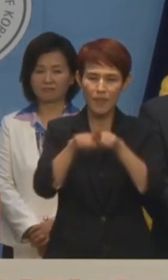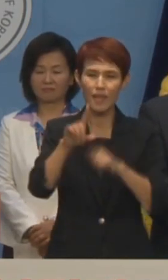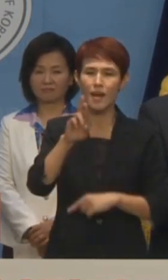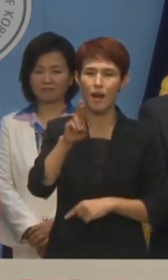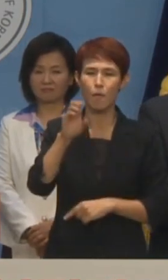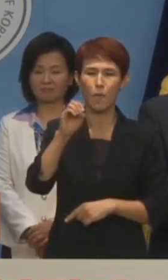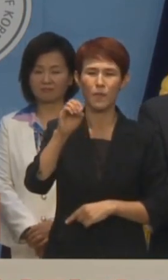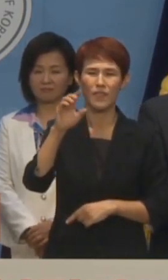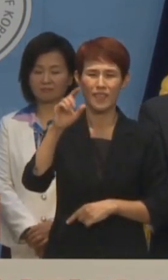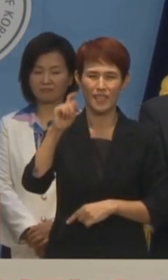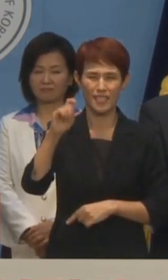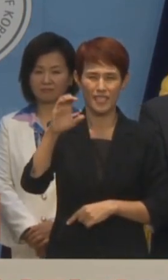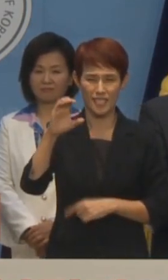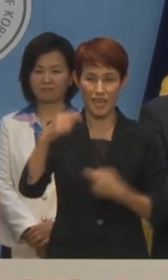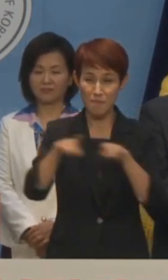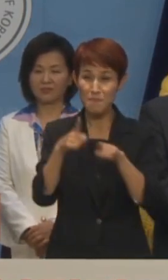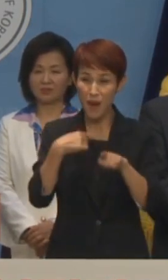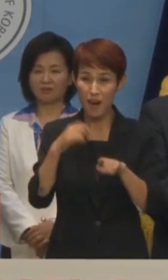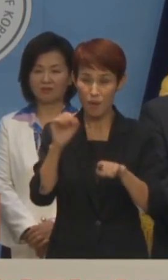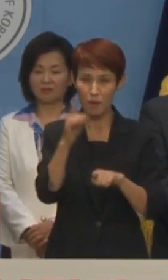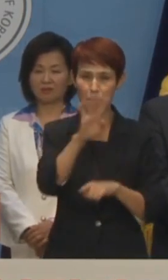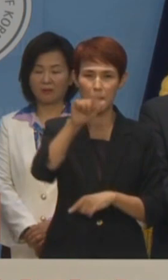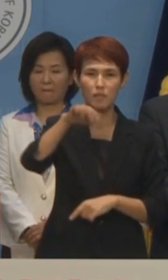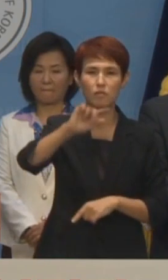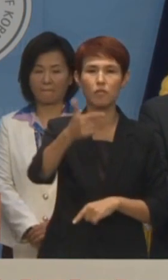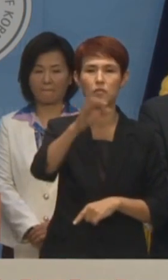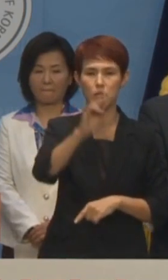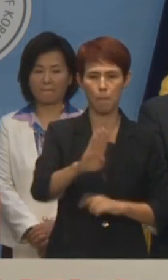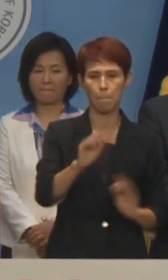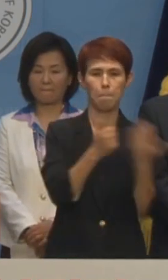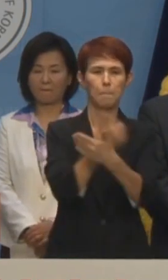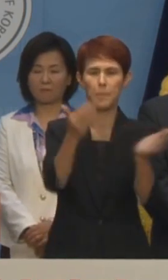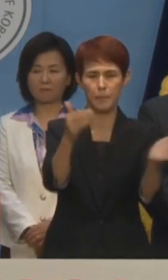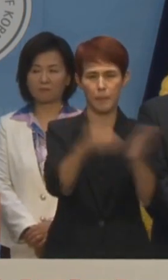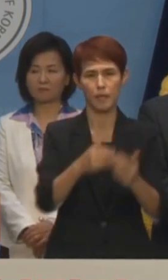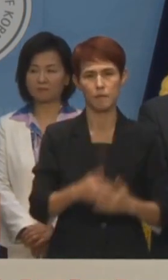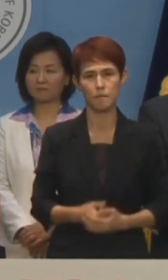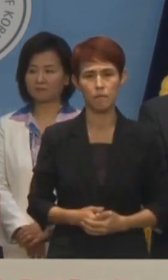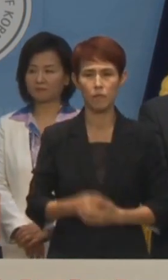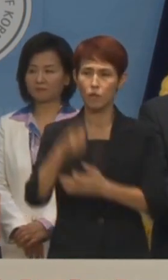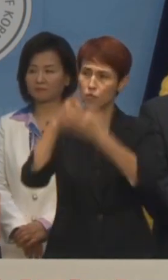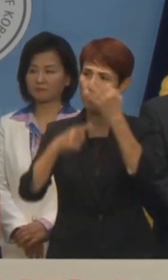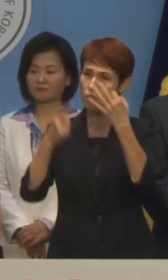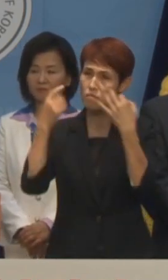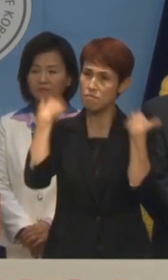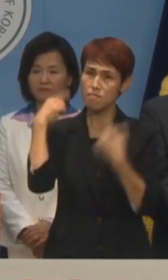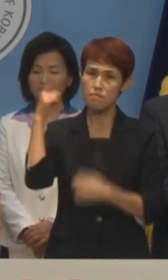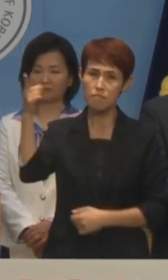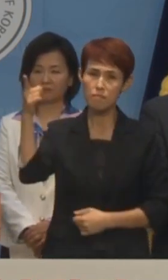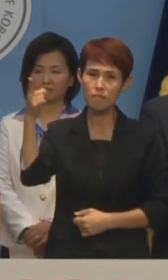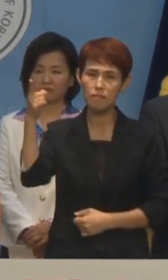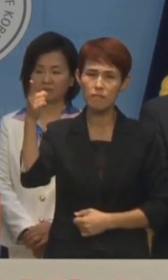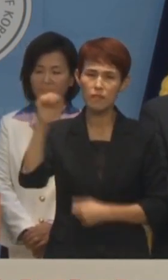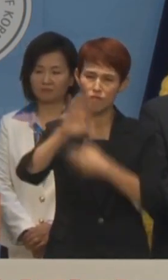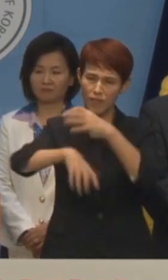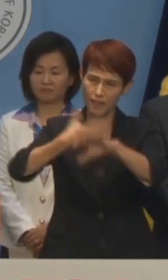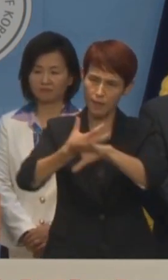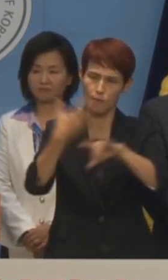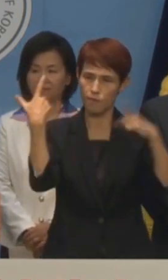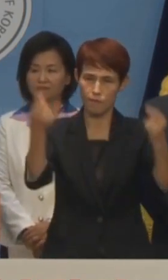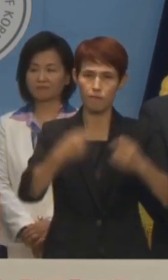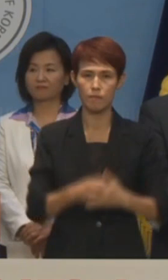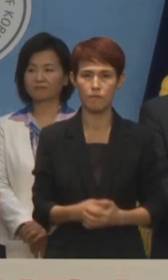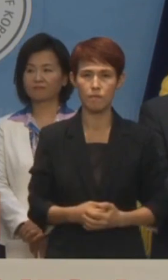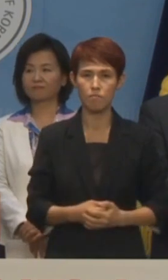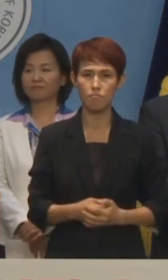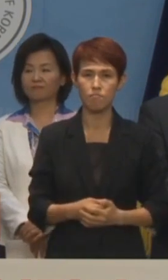우리 민족사에 내란을 선포한 쿠데타 세력이고 그리고 탄핵을 스스로